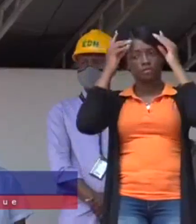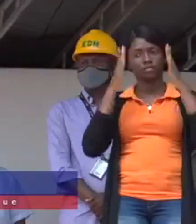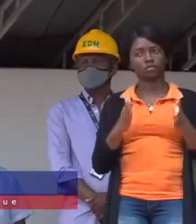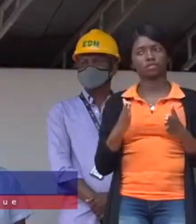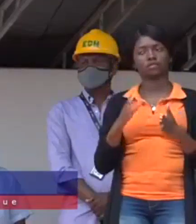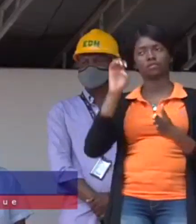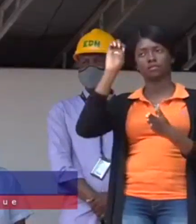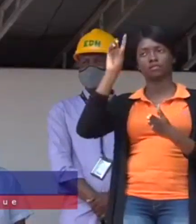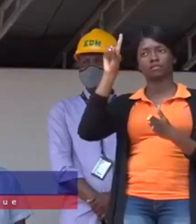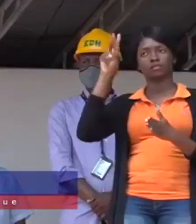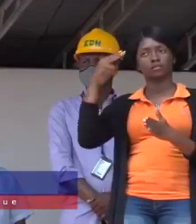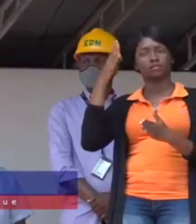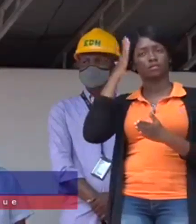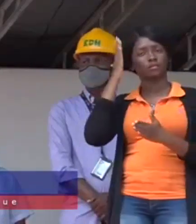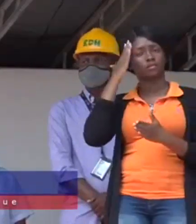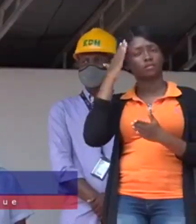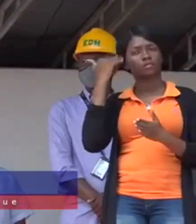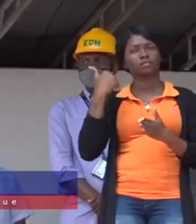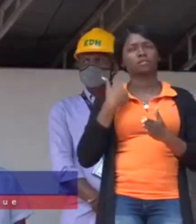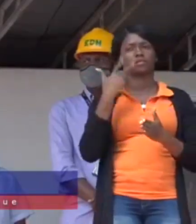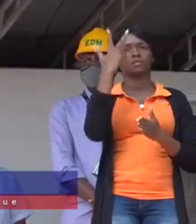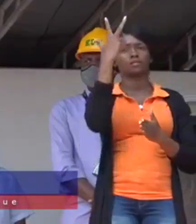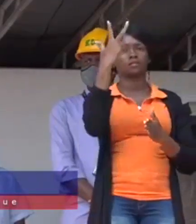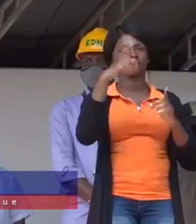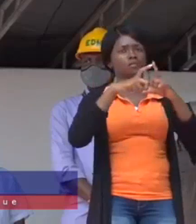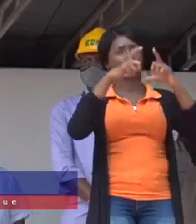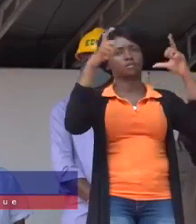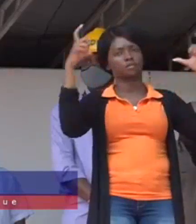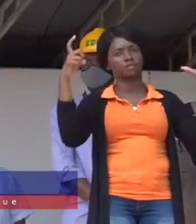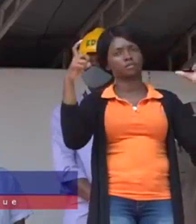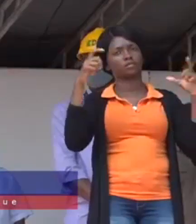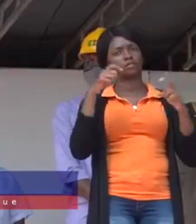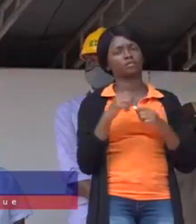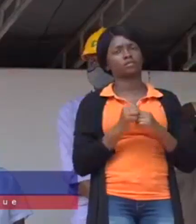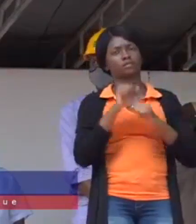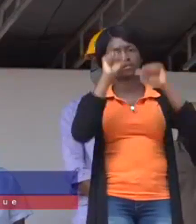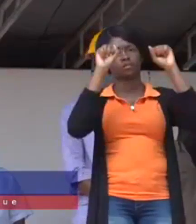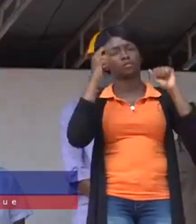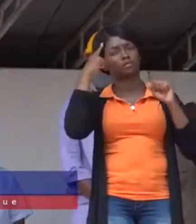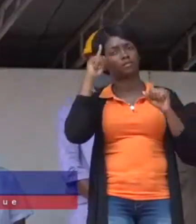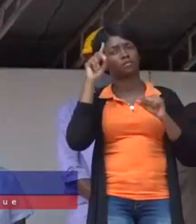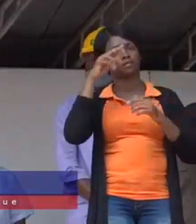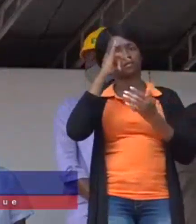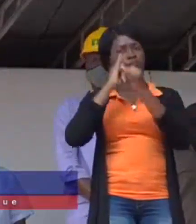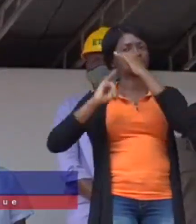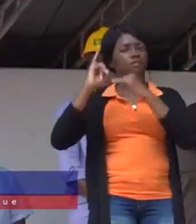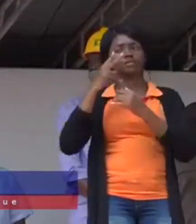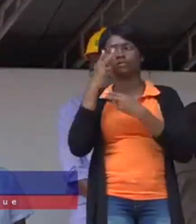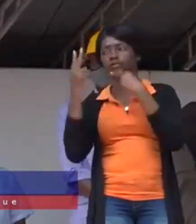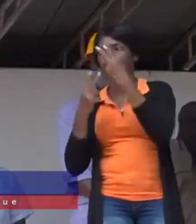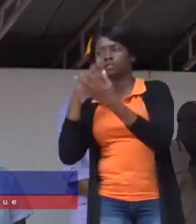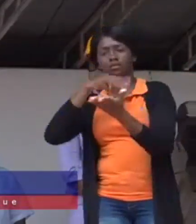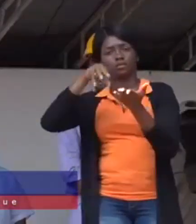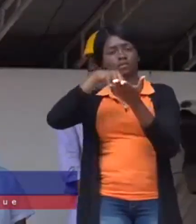d'Alébéa Chaconel, des trois gros compagnies internationales qui te viennent visiter centrale là déjà.